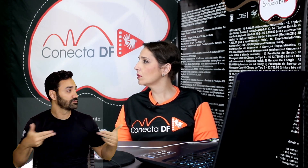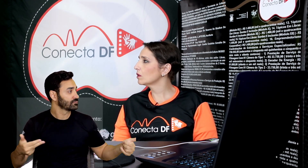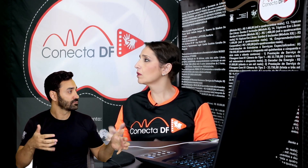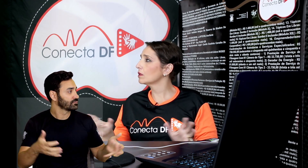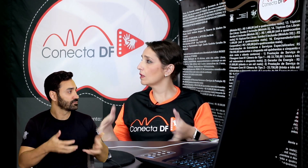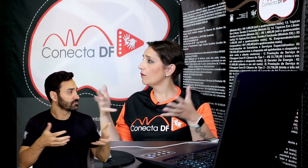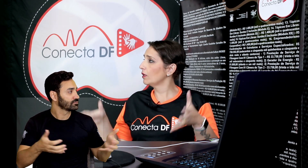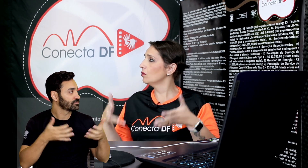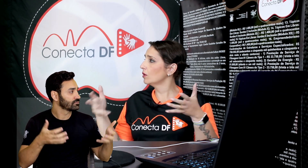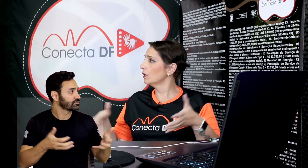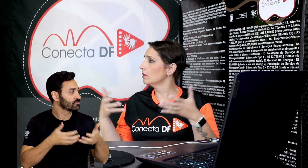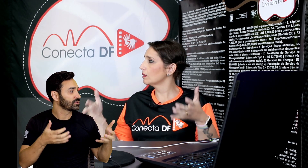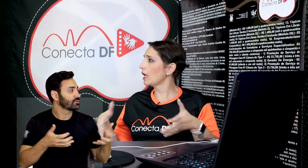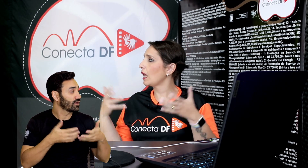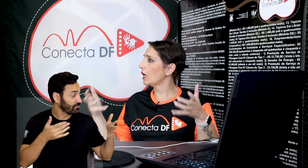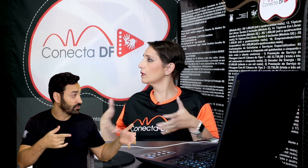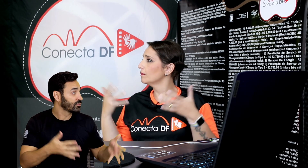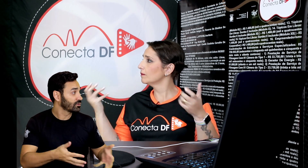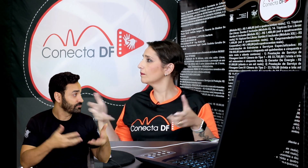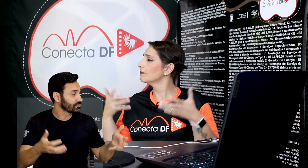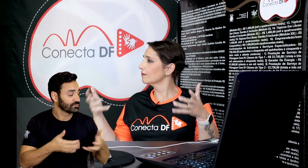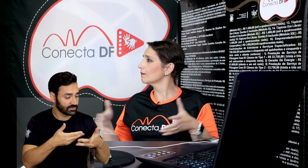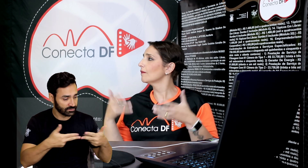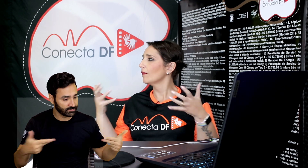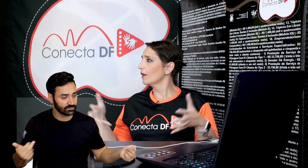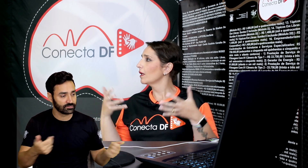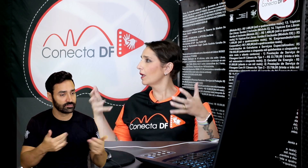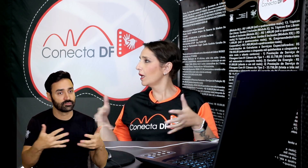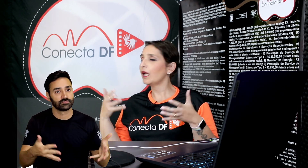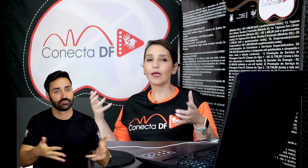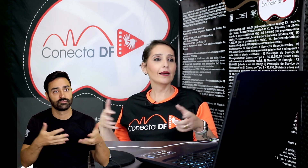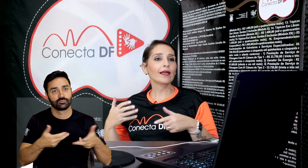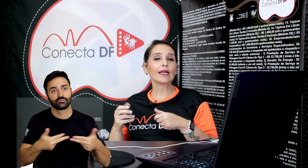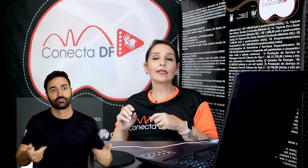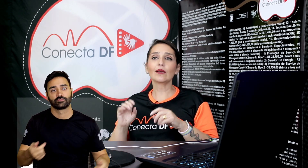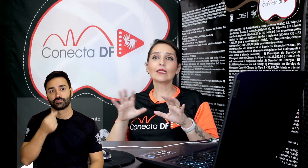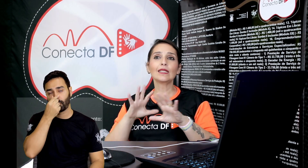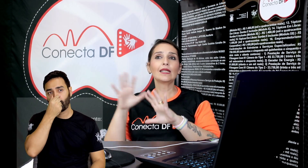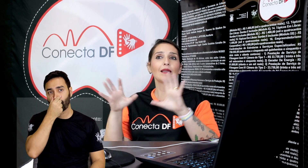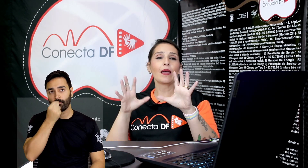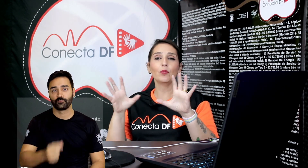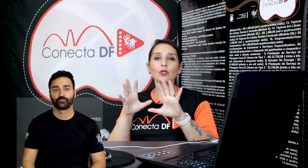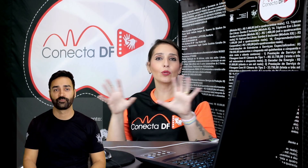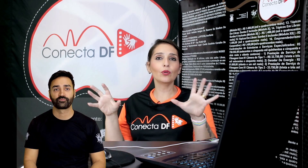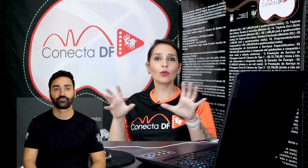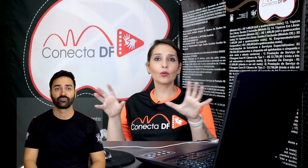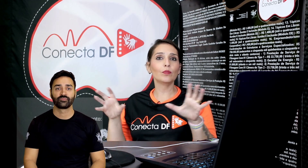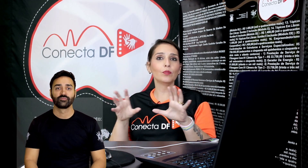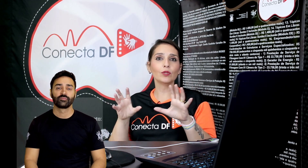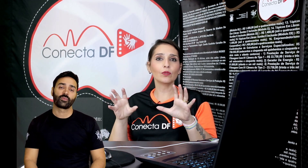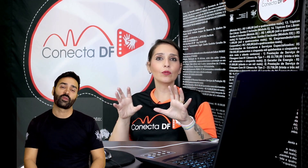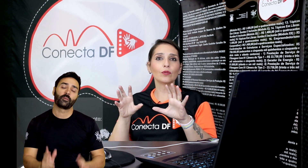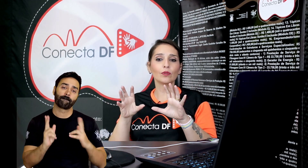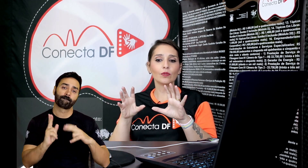tanto verdura, salada. Verdura. É. Então, assim, é